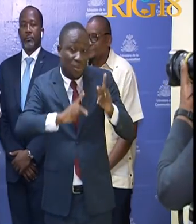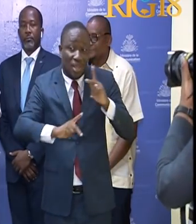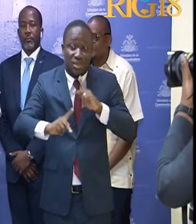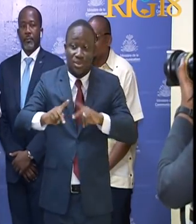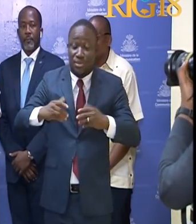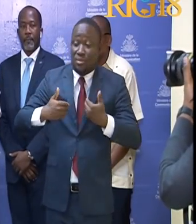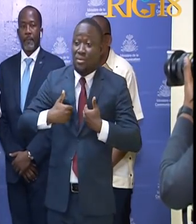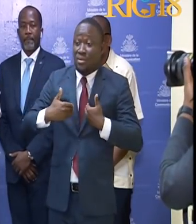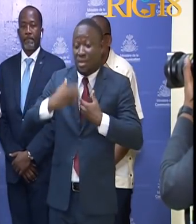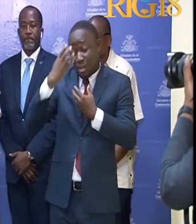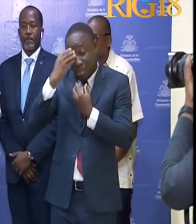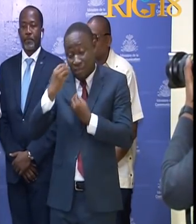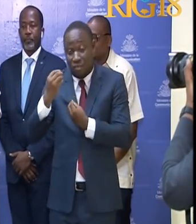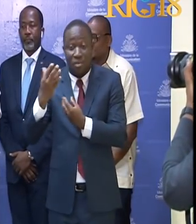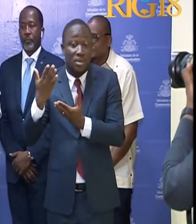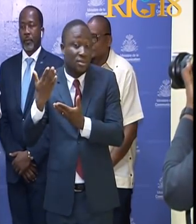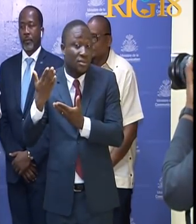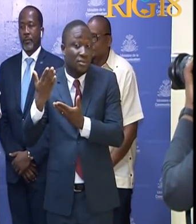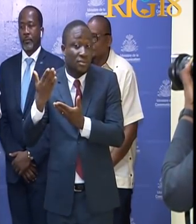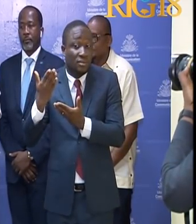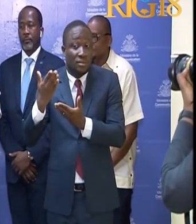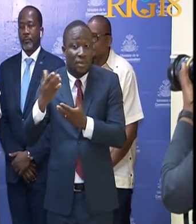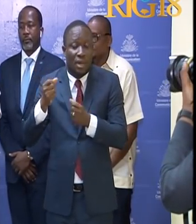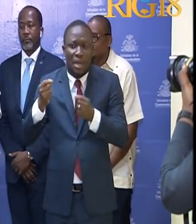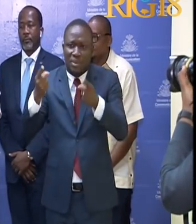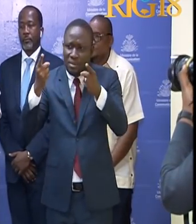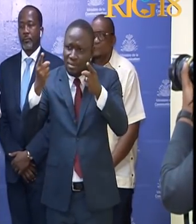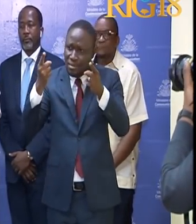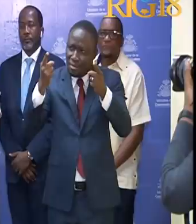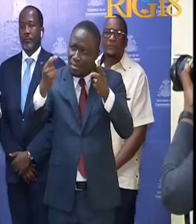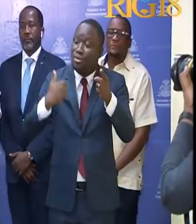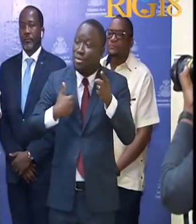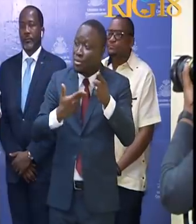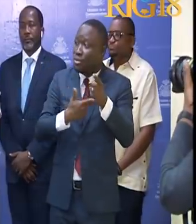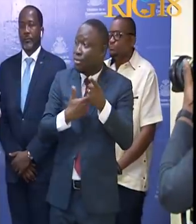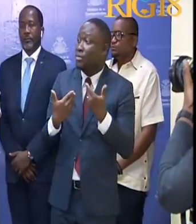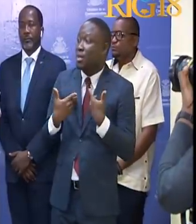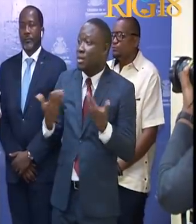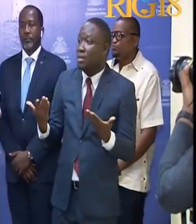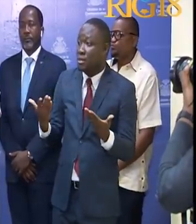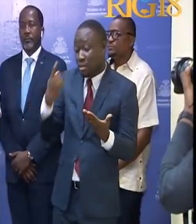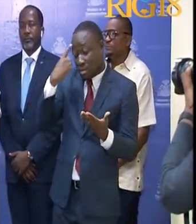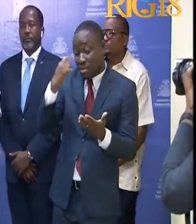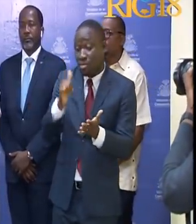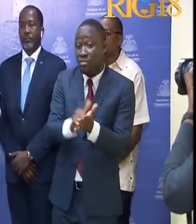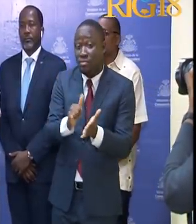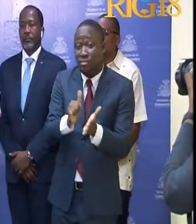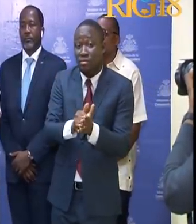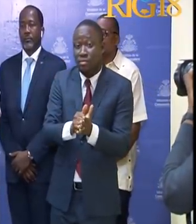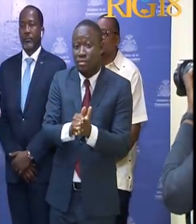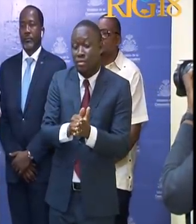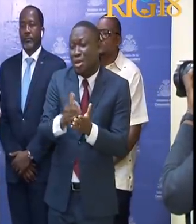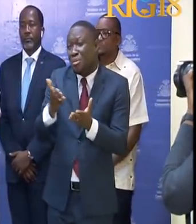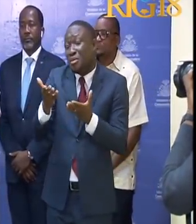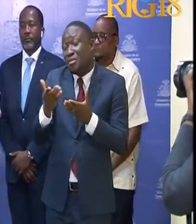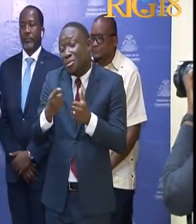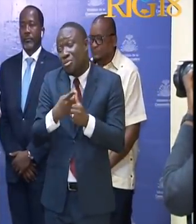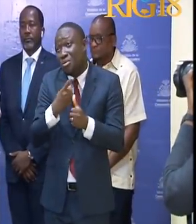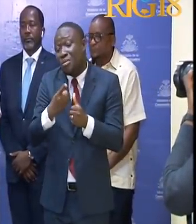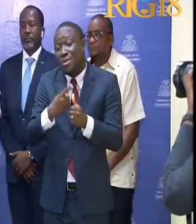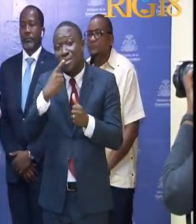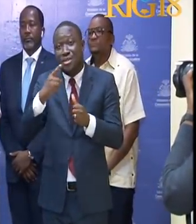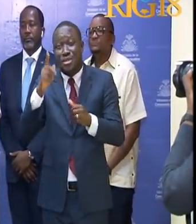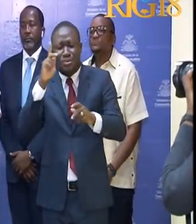en gagne information en aussitôt que nous gagnons. Donc c'est peut-être ça m'ta remé en premier lieu